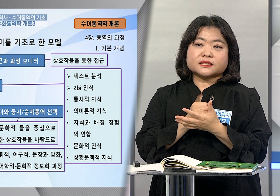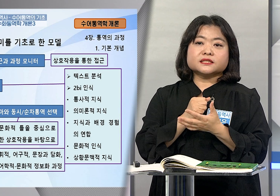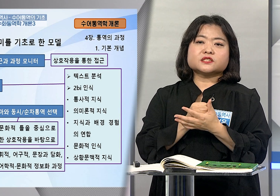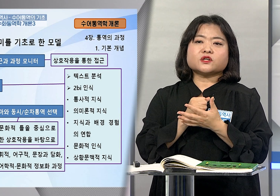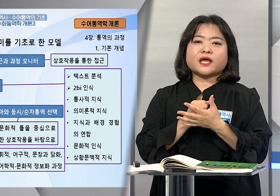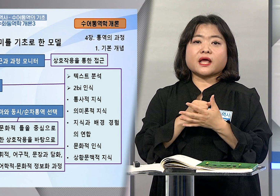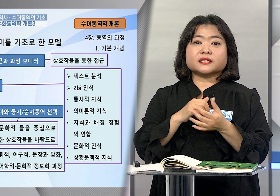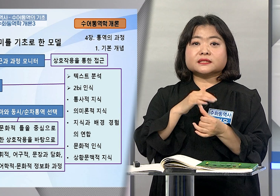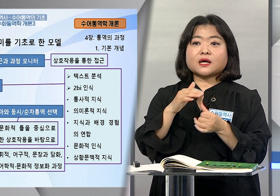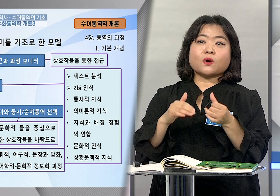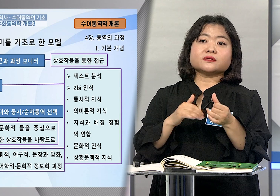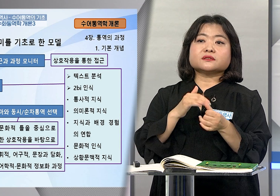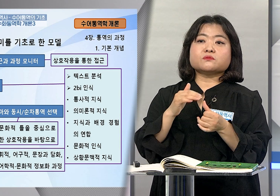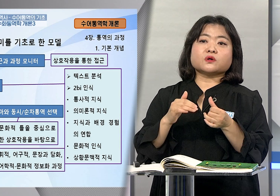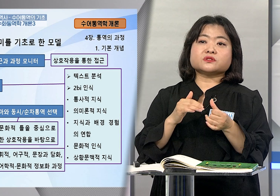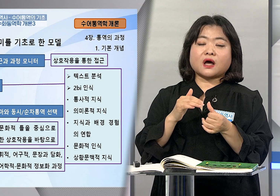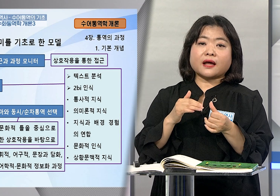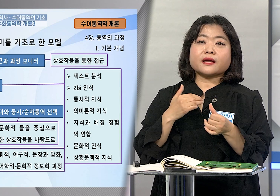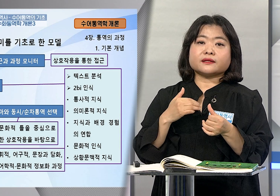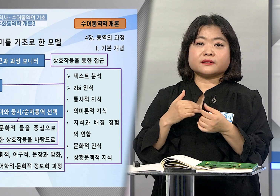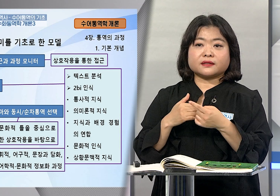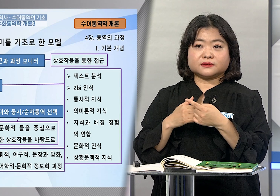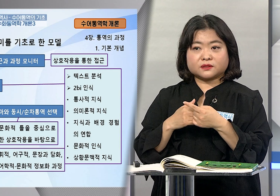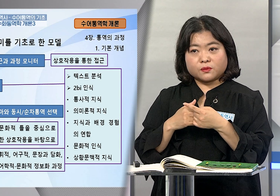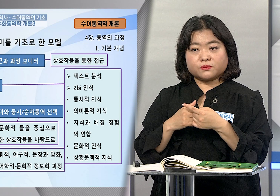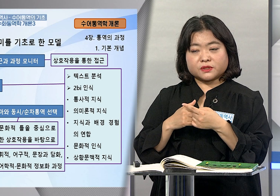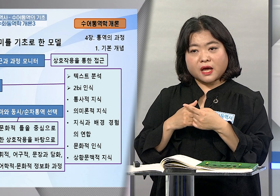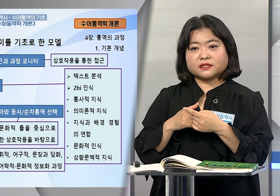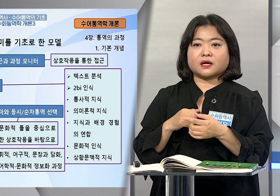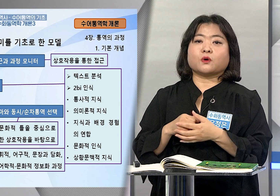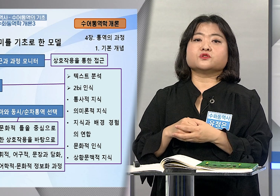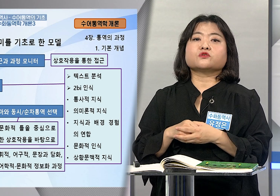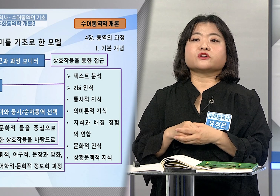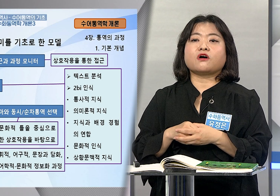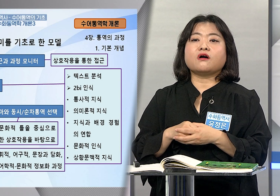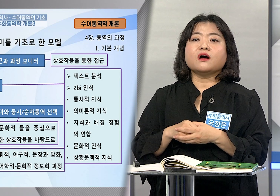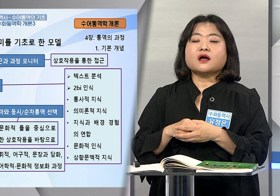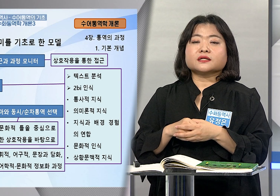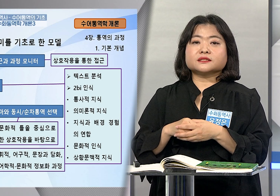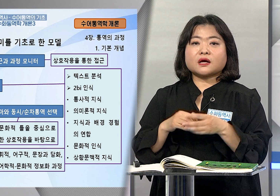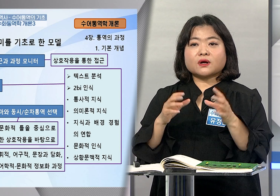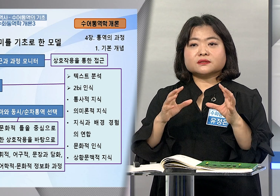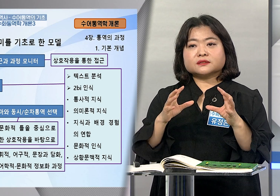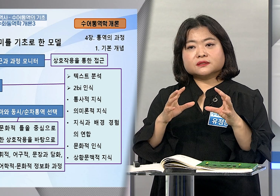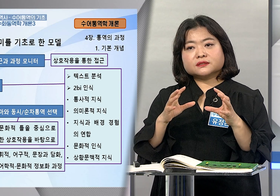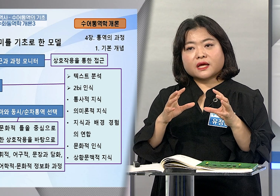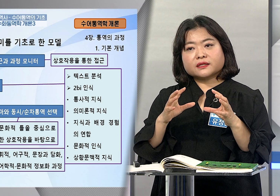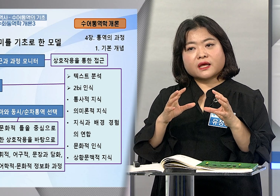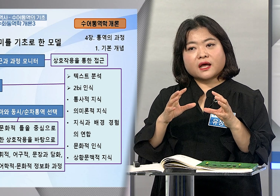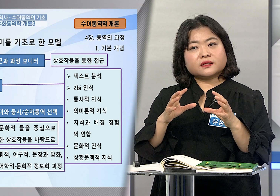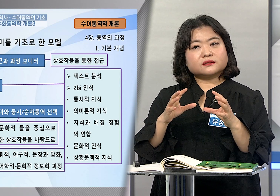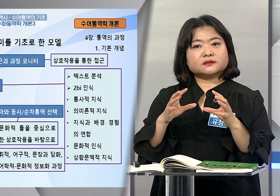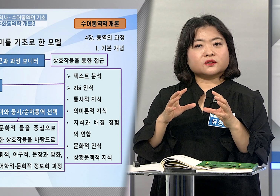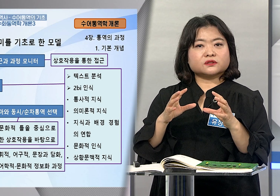그 전에 그 상황들을 먼저 알아야 된다는 이야기가 먼저고요. 그 상황들에 대한 것들을